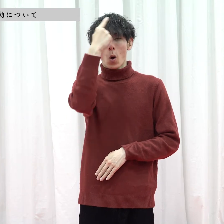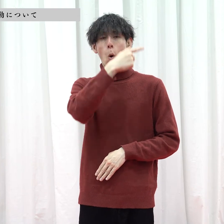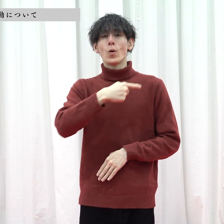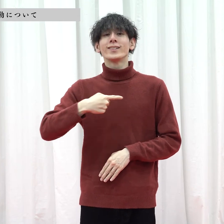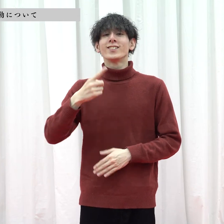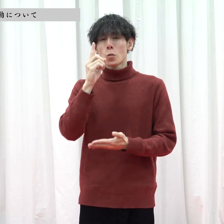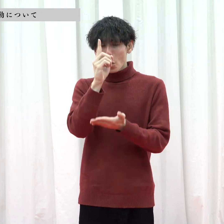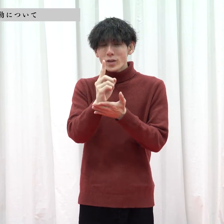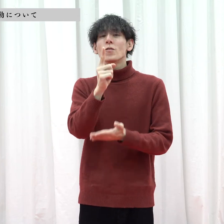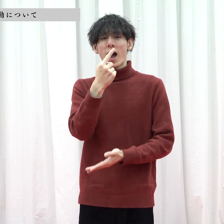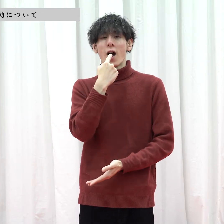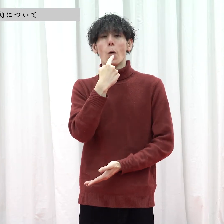僕はオンリーワンだ、